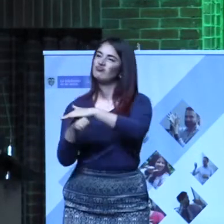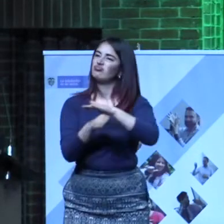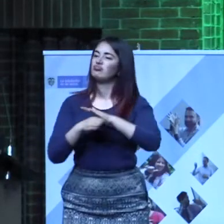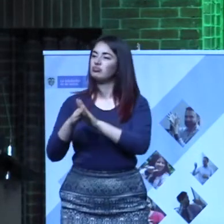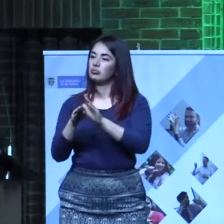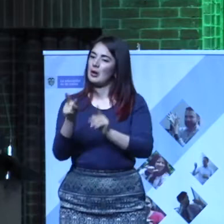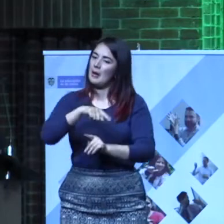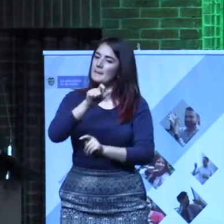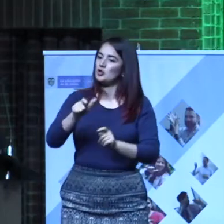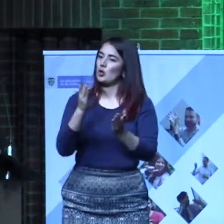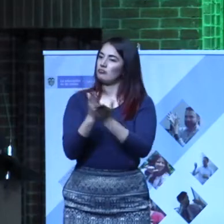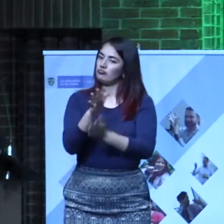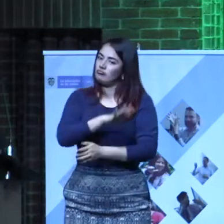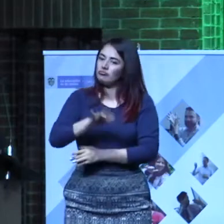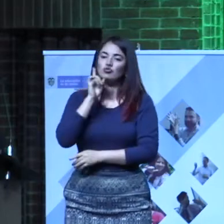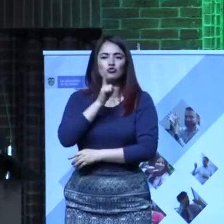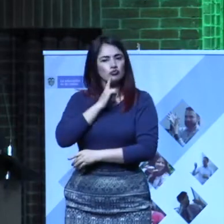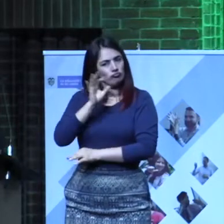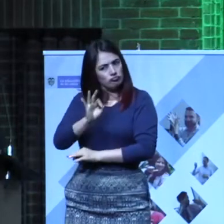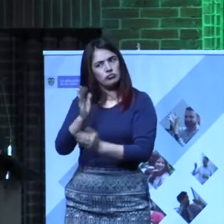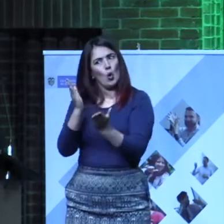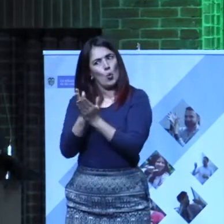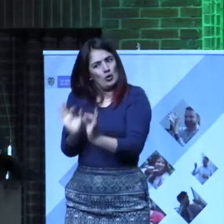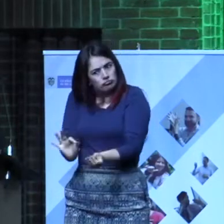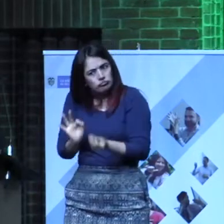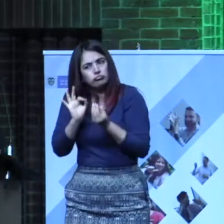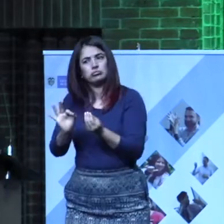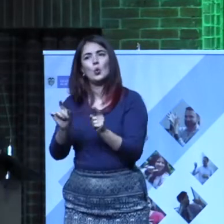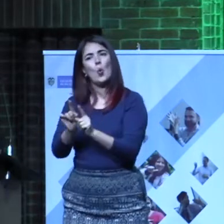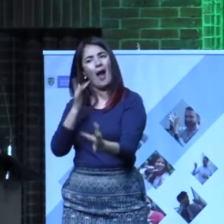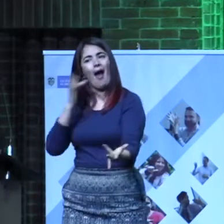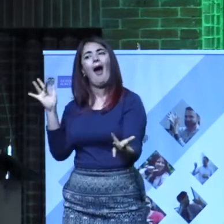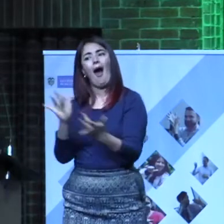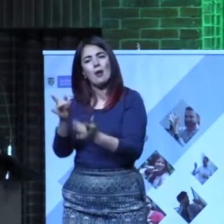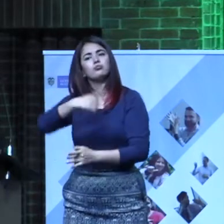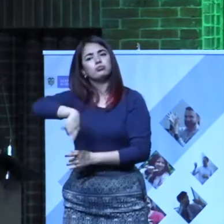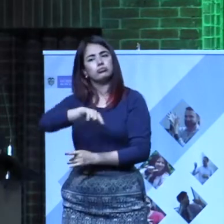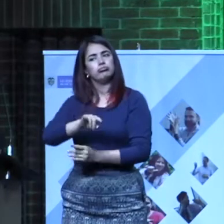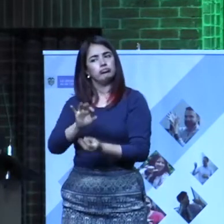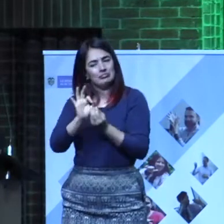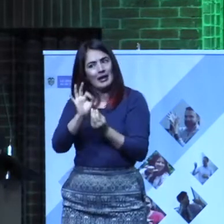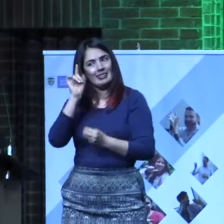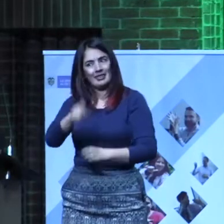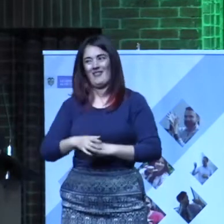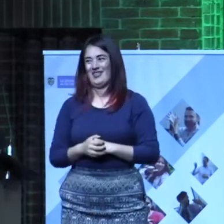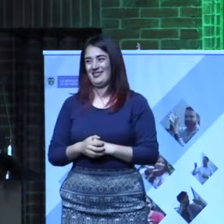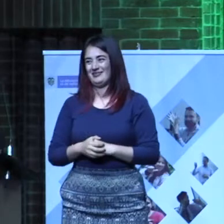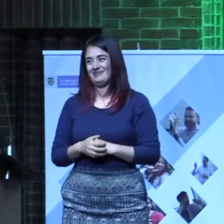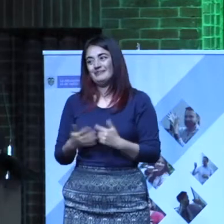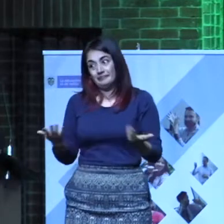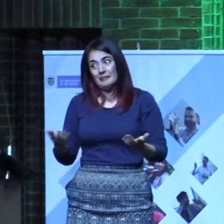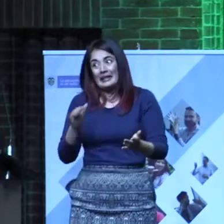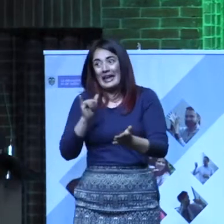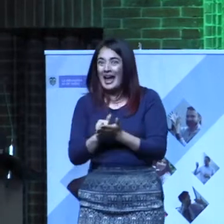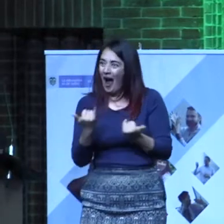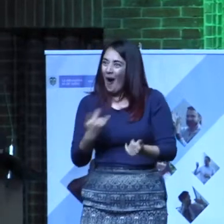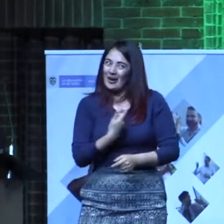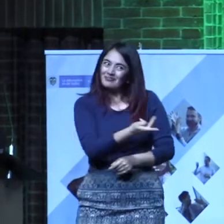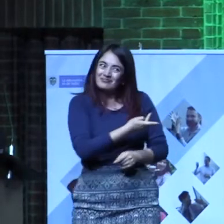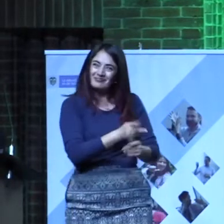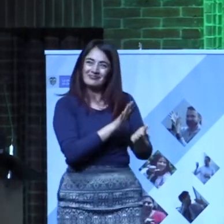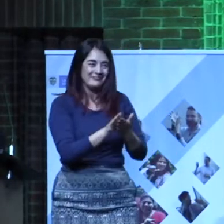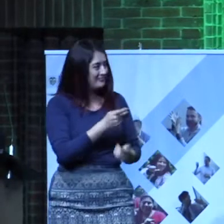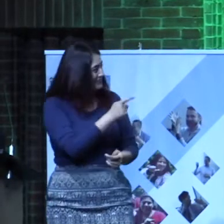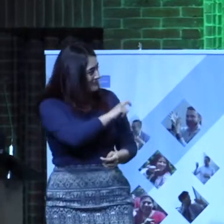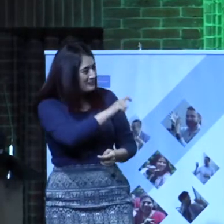nos impiden que la población sorda tenga una educación más pertinente y de calidad. Entonces, con esta presentación de